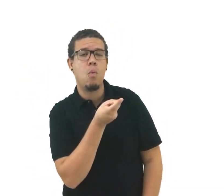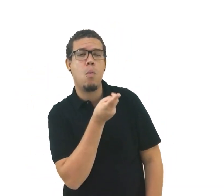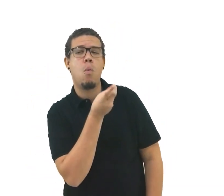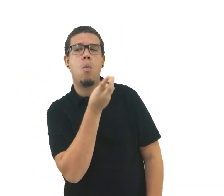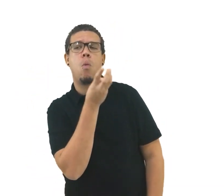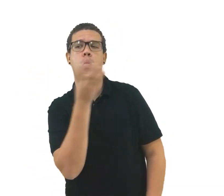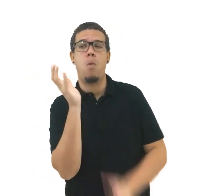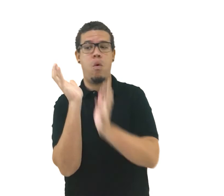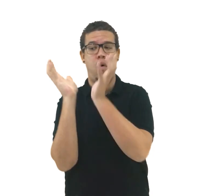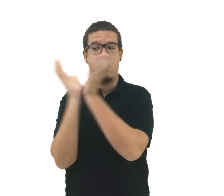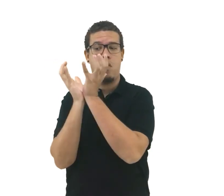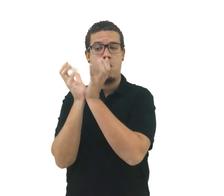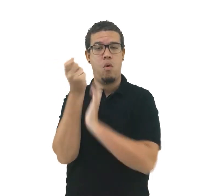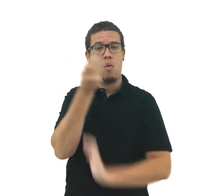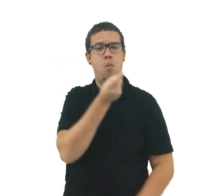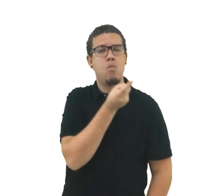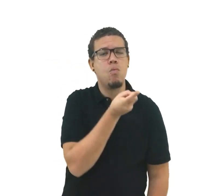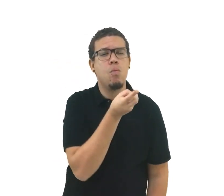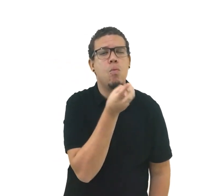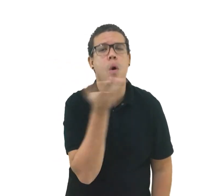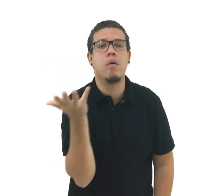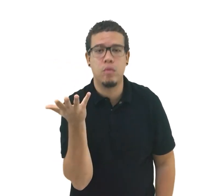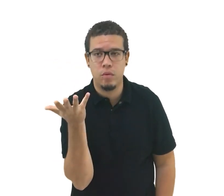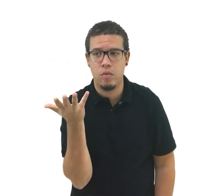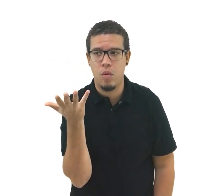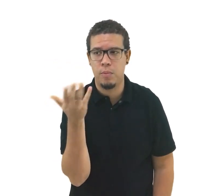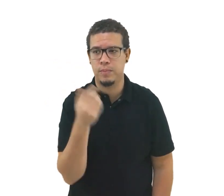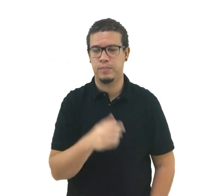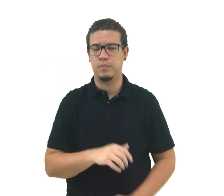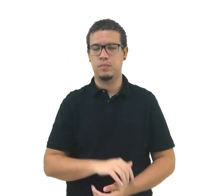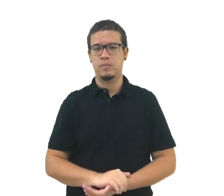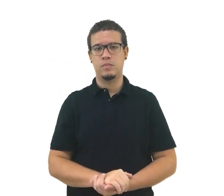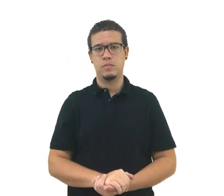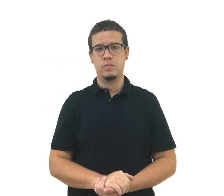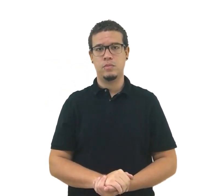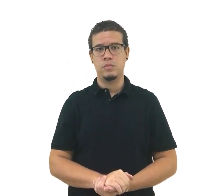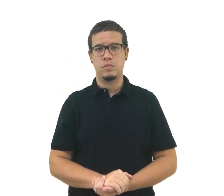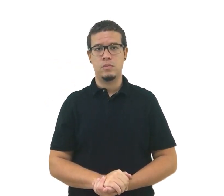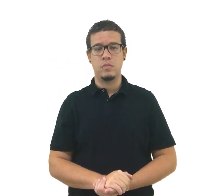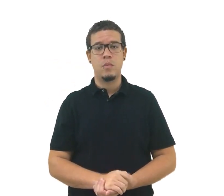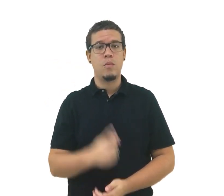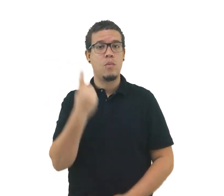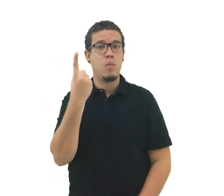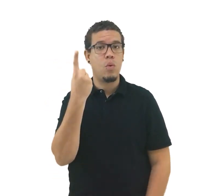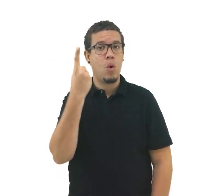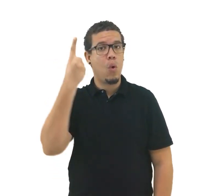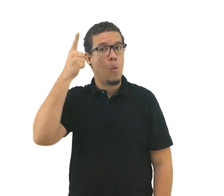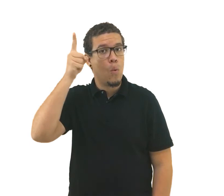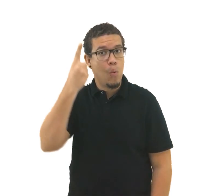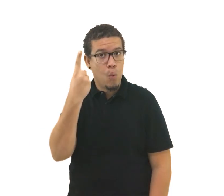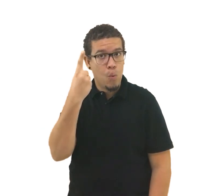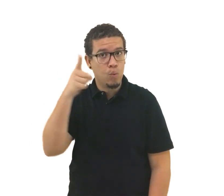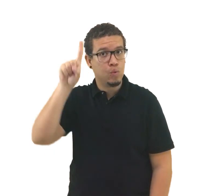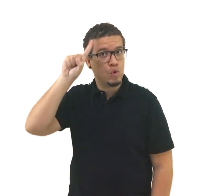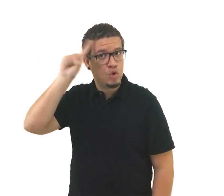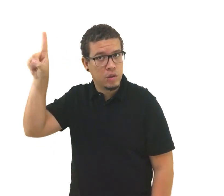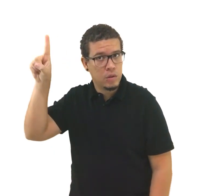Também temos a categoria relacionada à quantidade em língua de sinais. Então, para representar um dia, eu